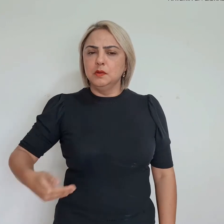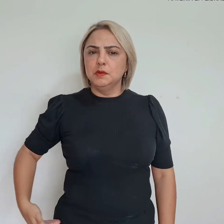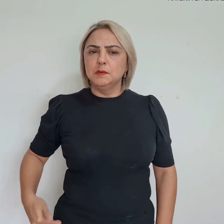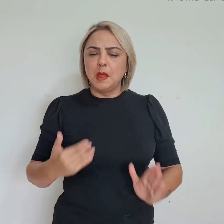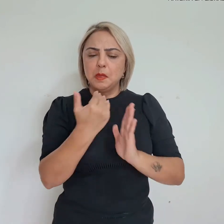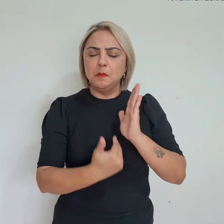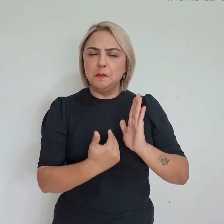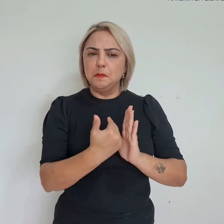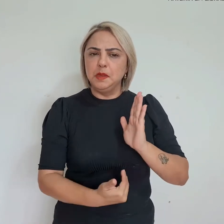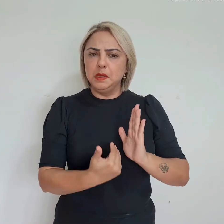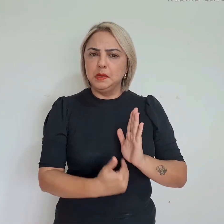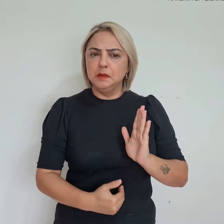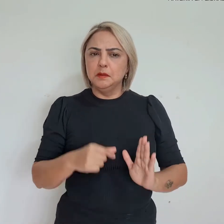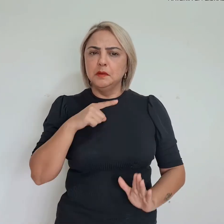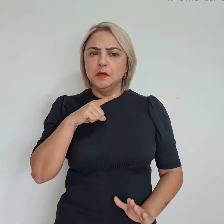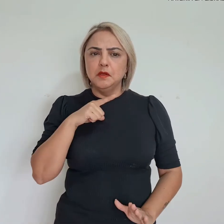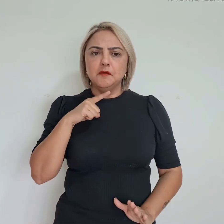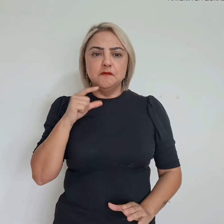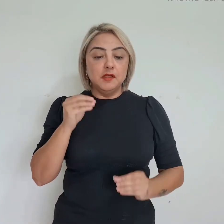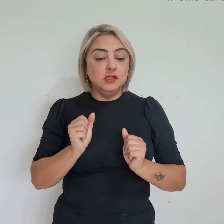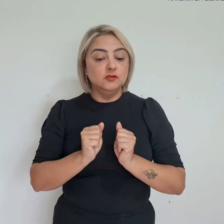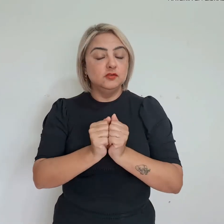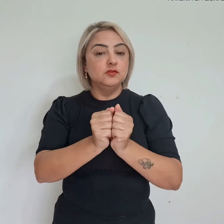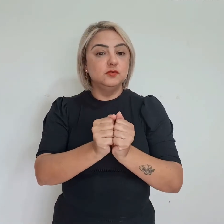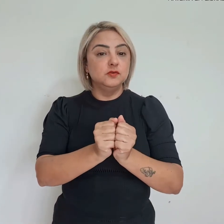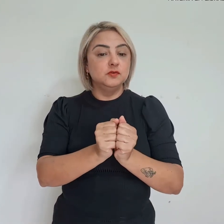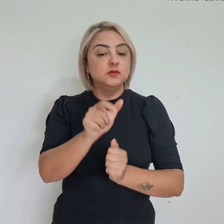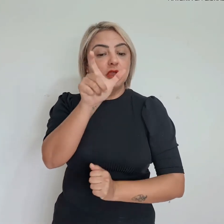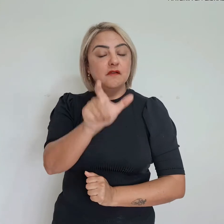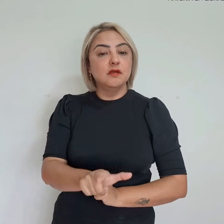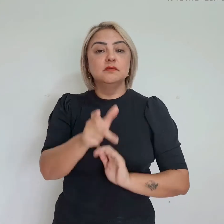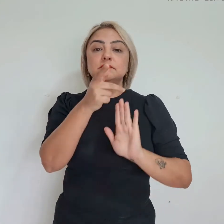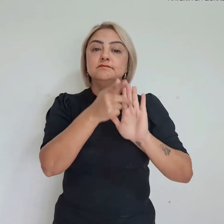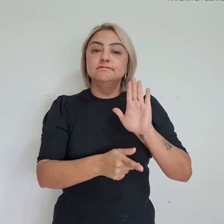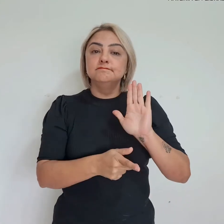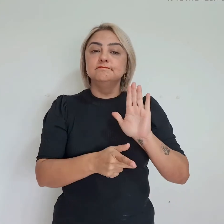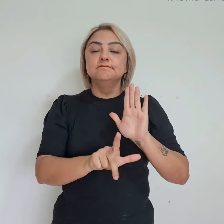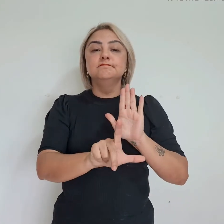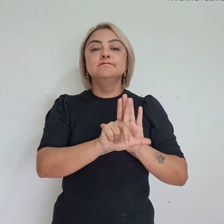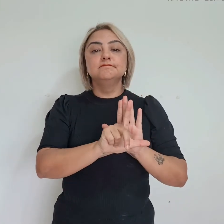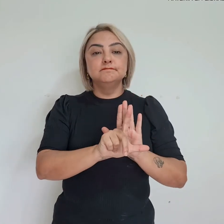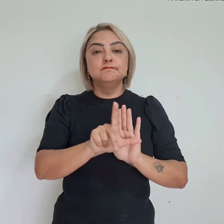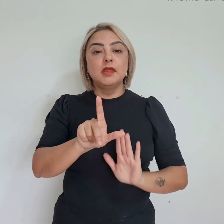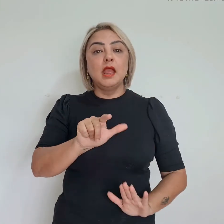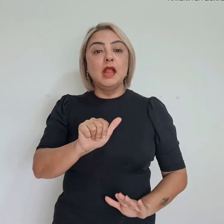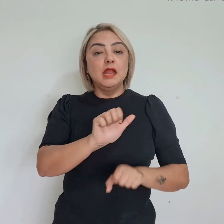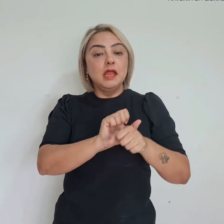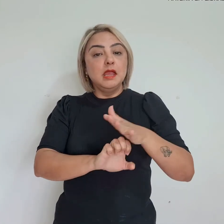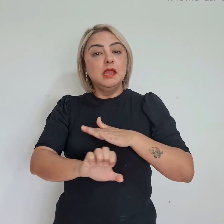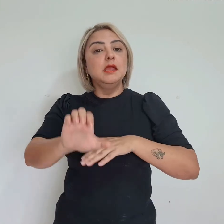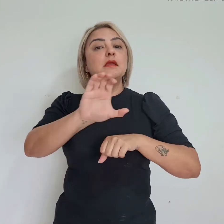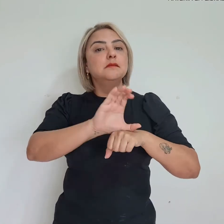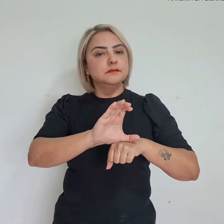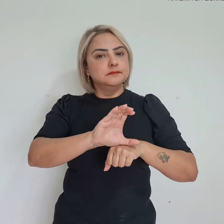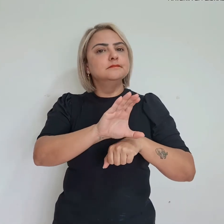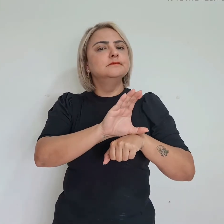Estado mínimo vem empacotada na forma de projetos de lei e emendas